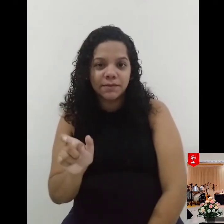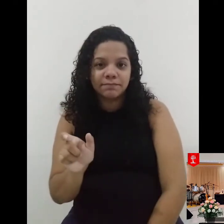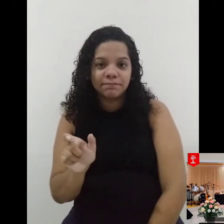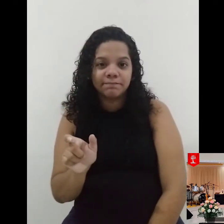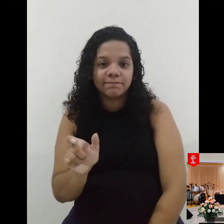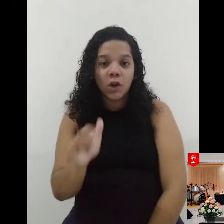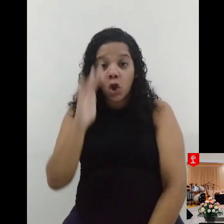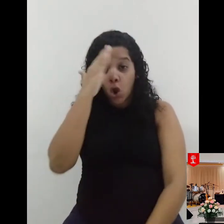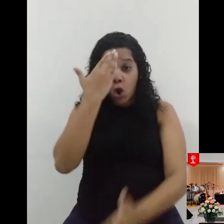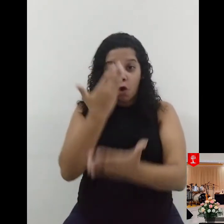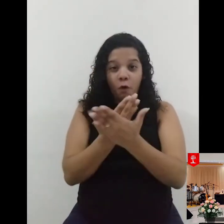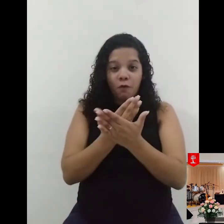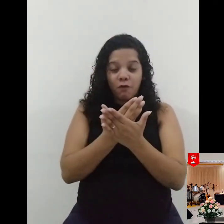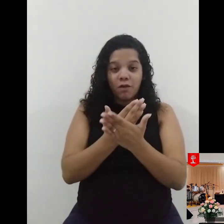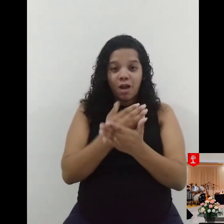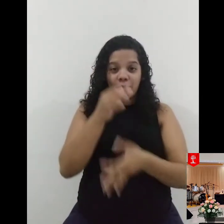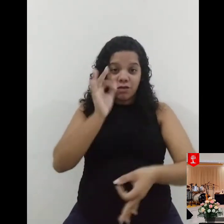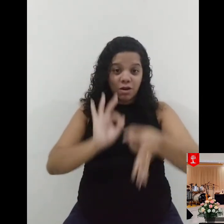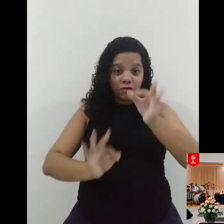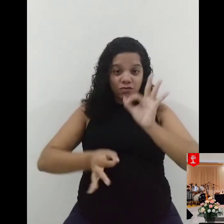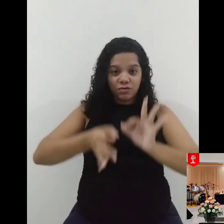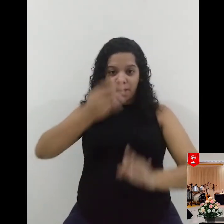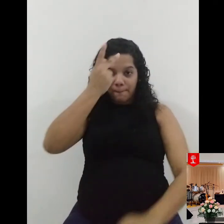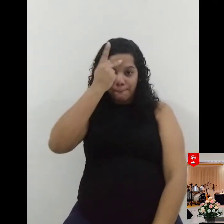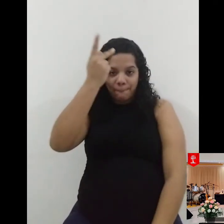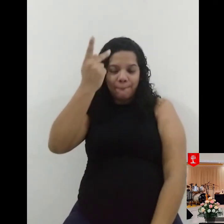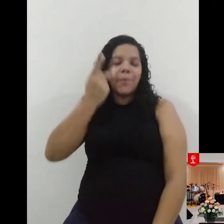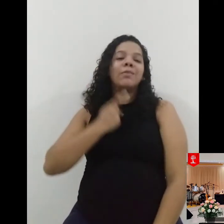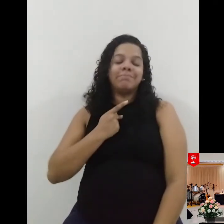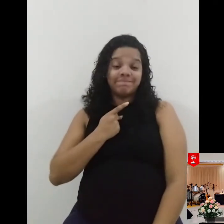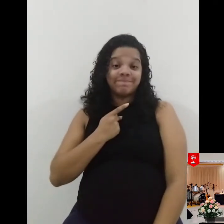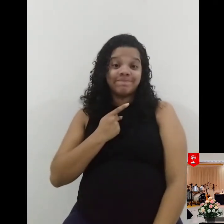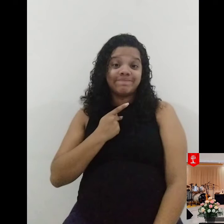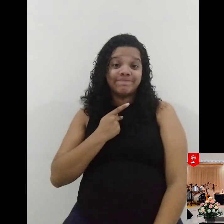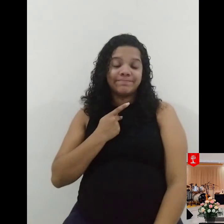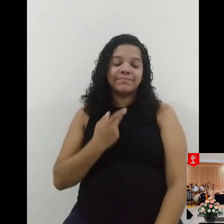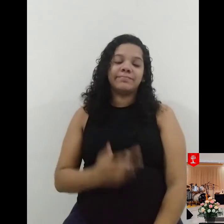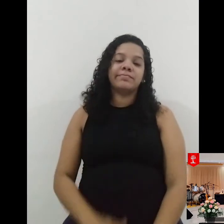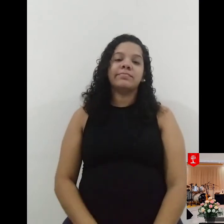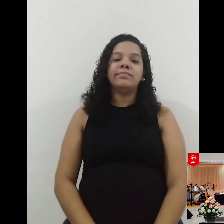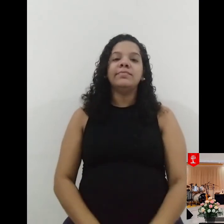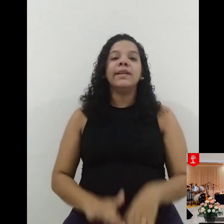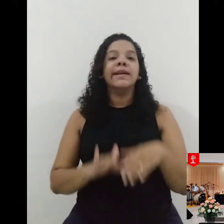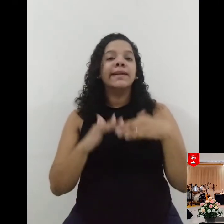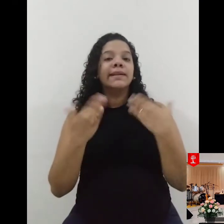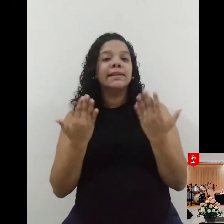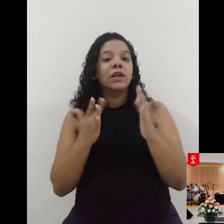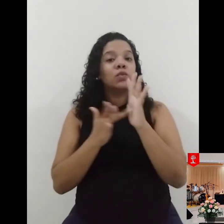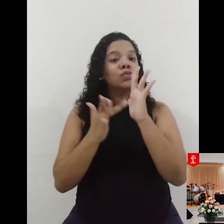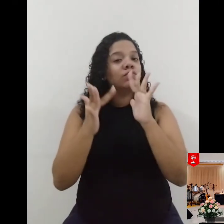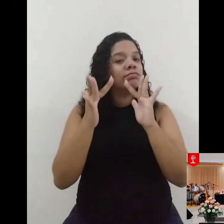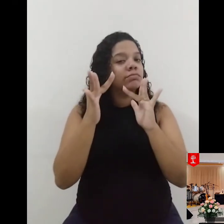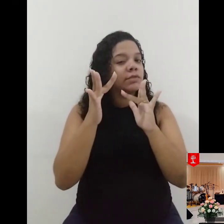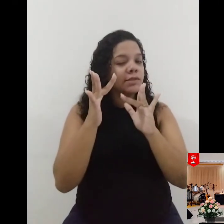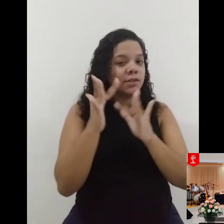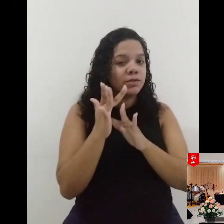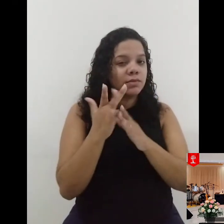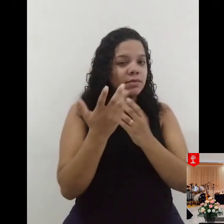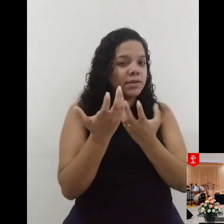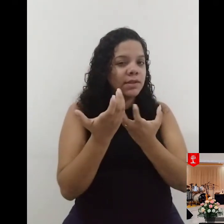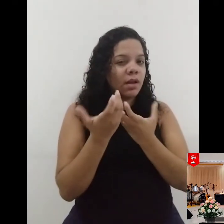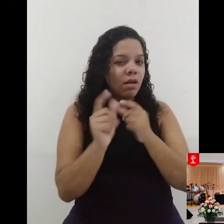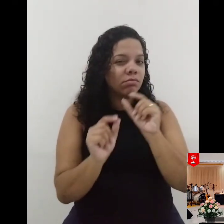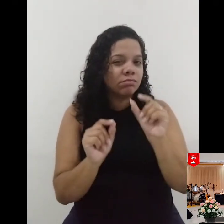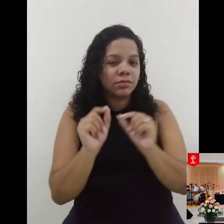julgavam autossuficiente, que confiava na sua própria justiça. Então a crítica de